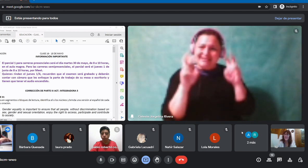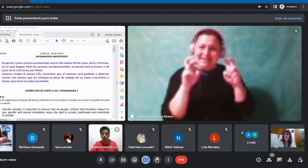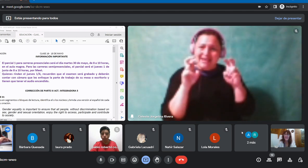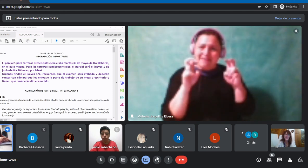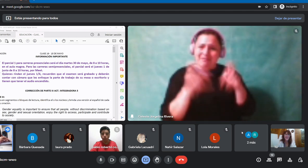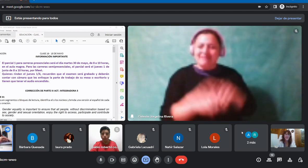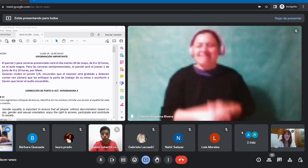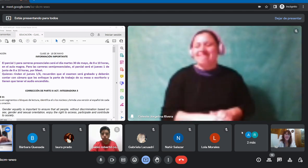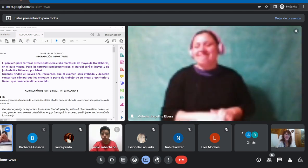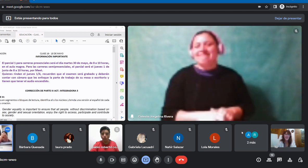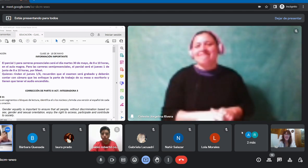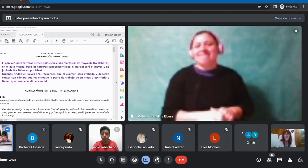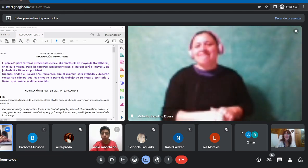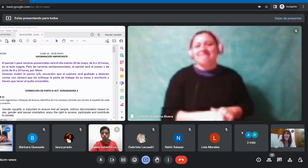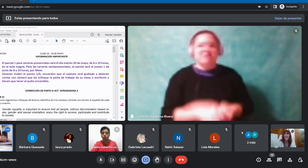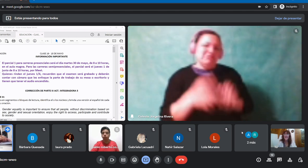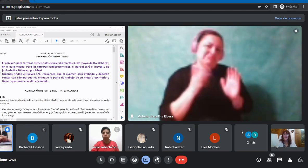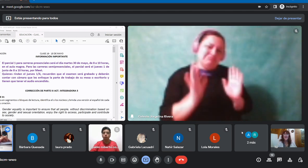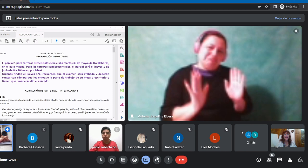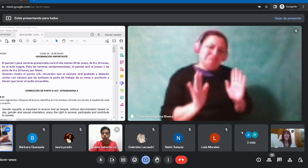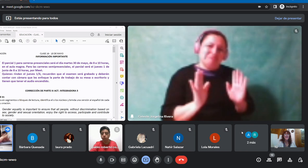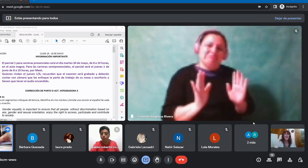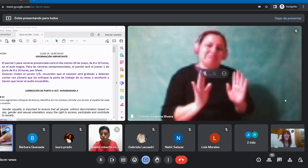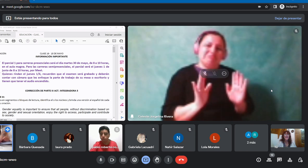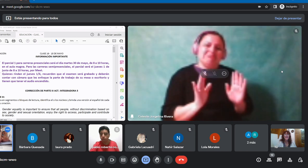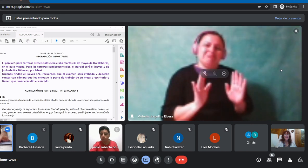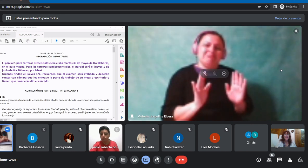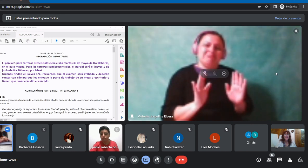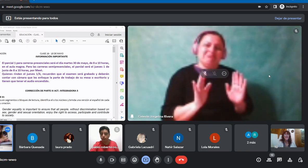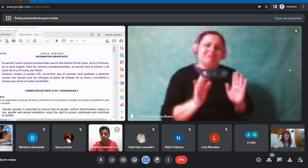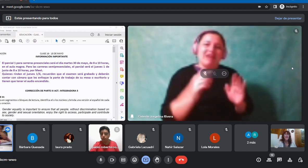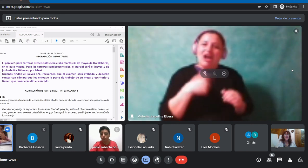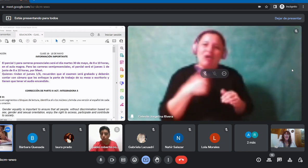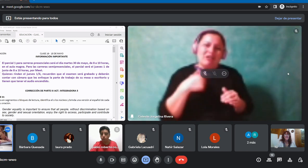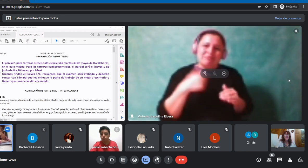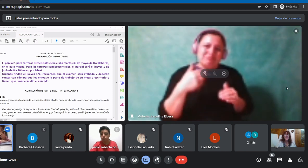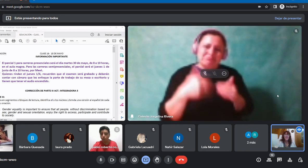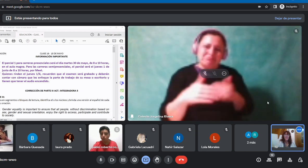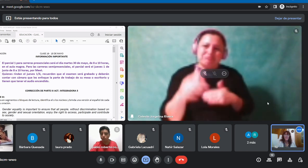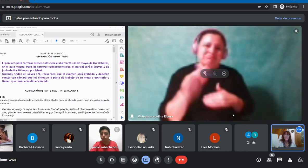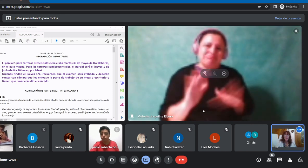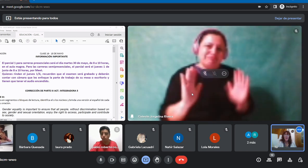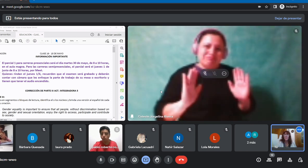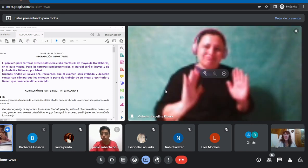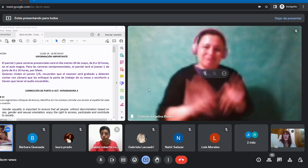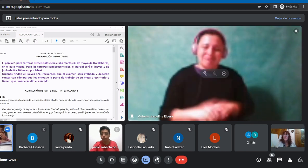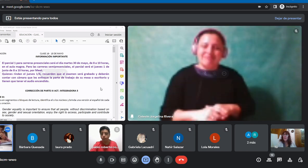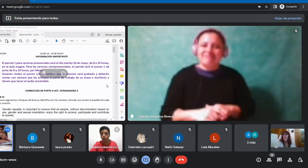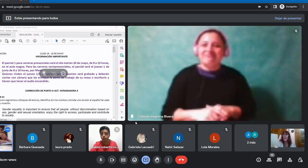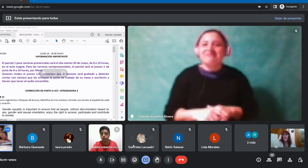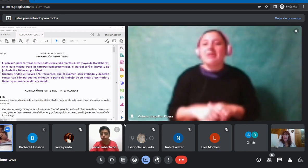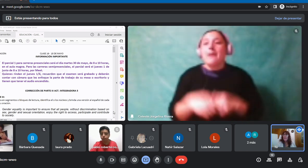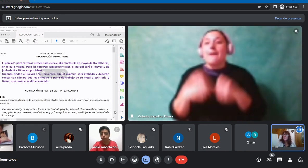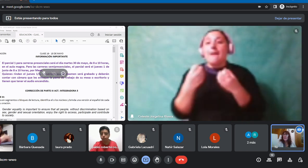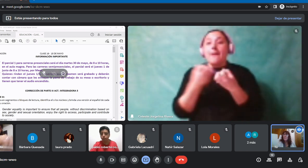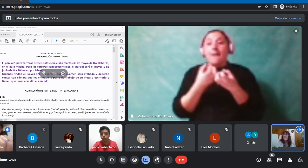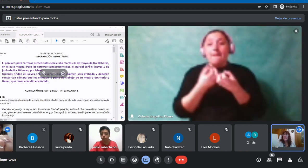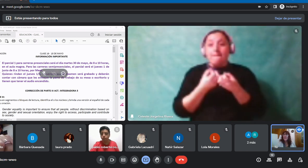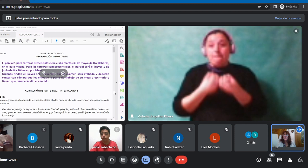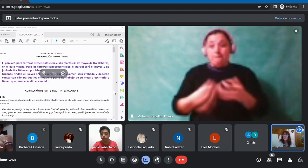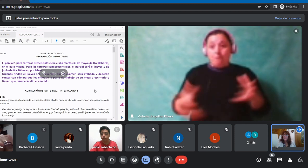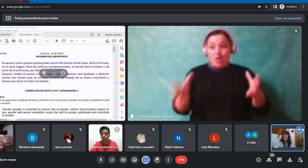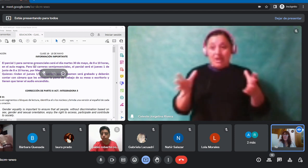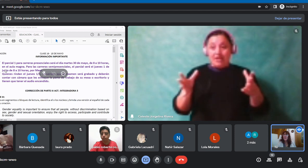tema. te reentiendo. Pero bueno, hay que pasar. ¿Qué va a ser? Bueno, vamos a Bueno.